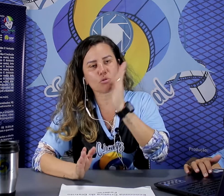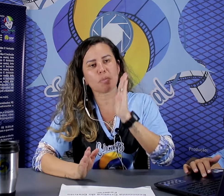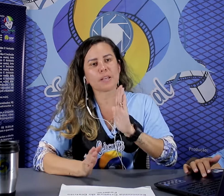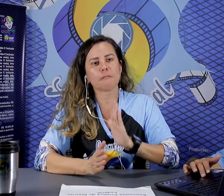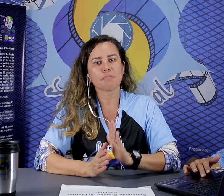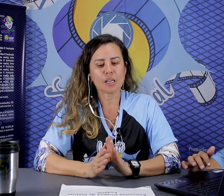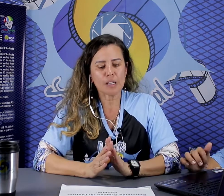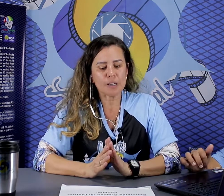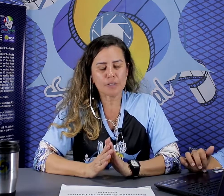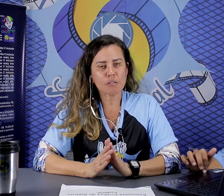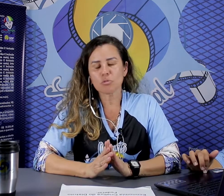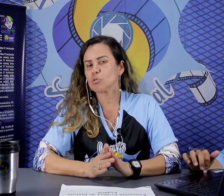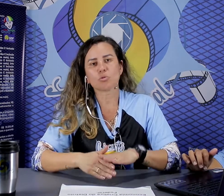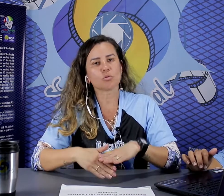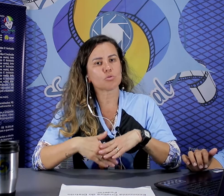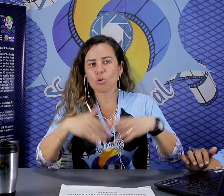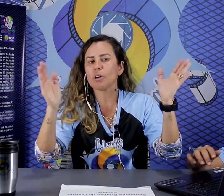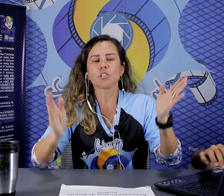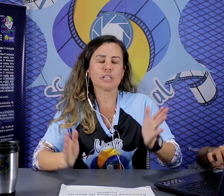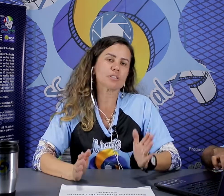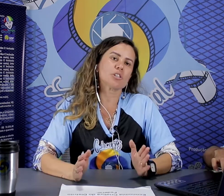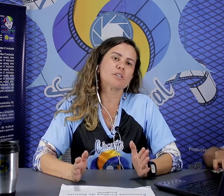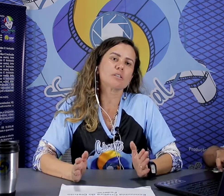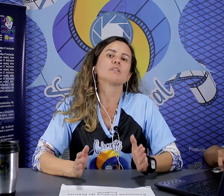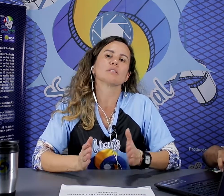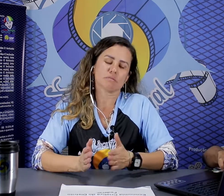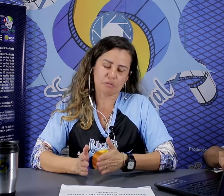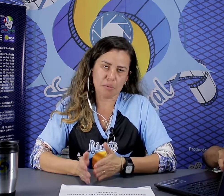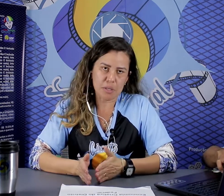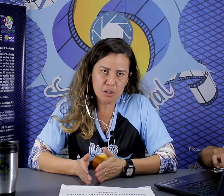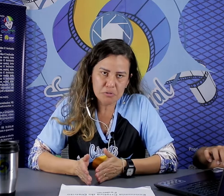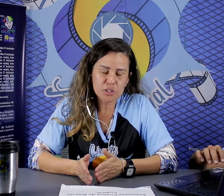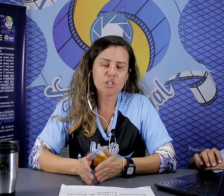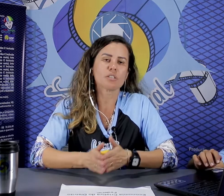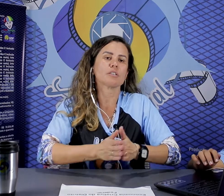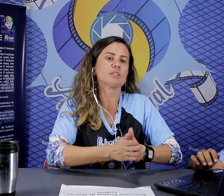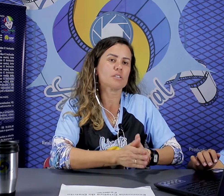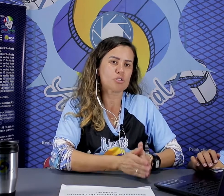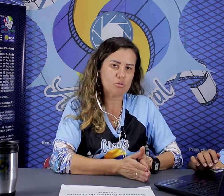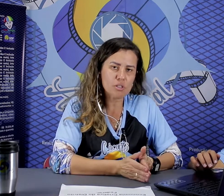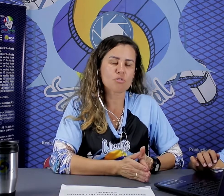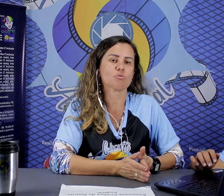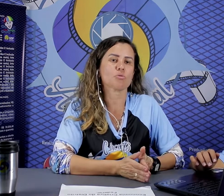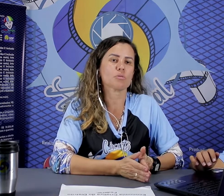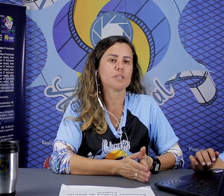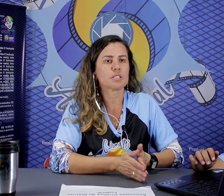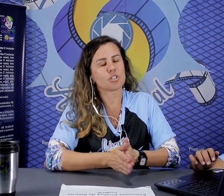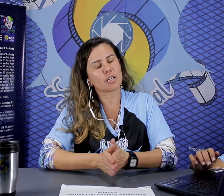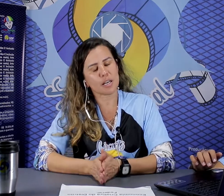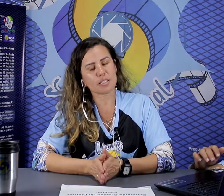perdão. Então, todo o restante, família ouvinte, estudante surdo. Seja criança, que eu já